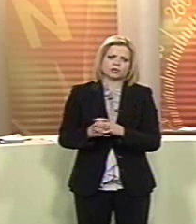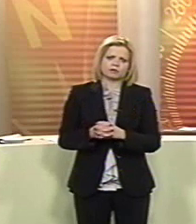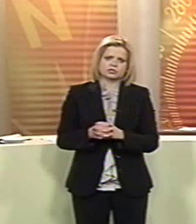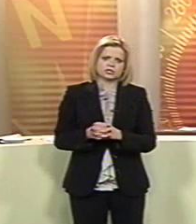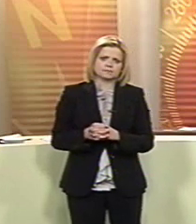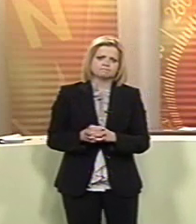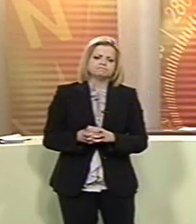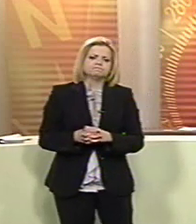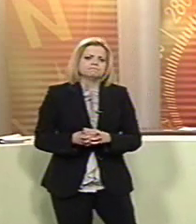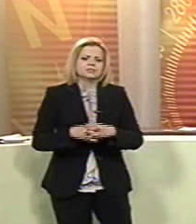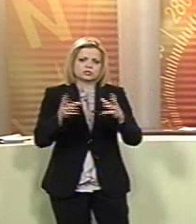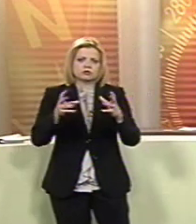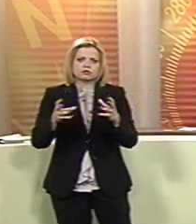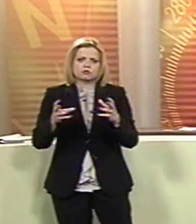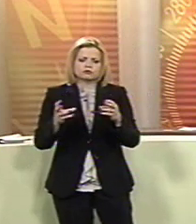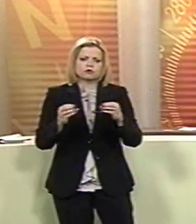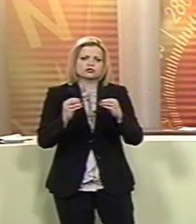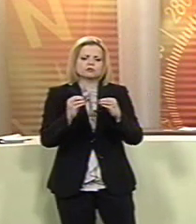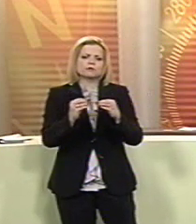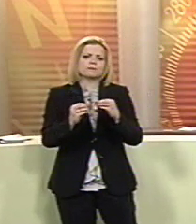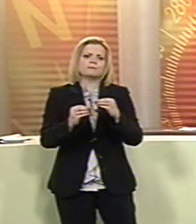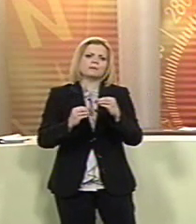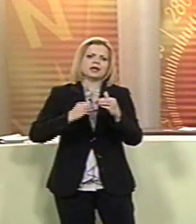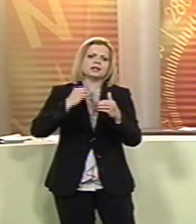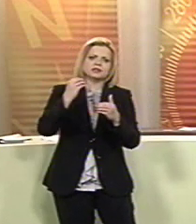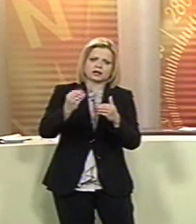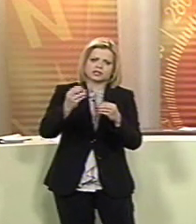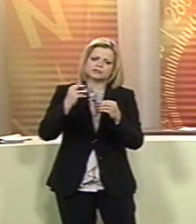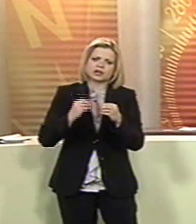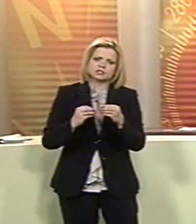para vocês, nesse nosso encontro de hoje, sobre uma pequenina classificação